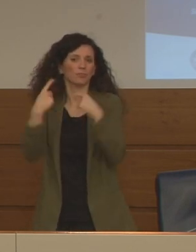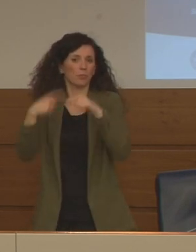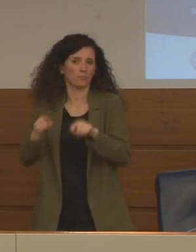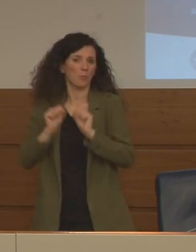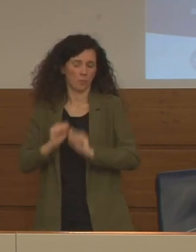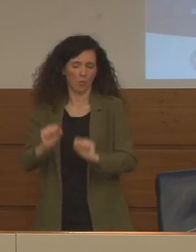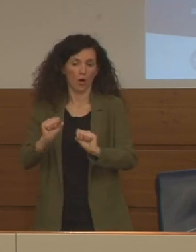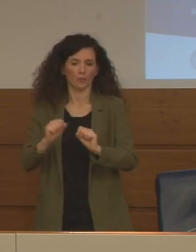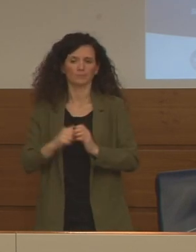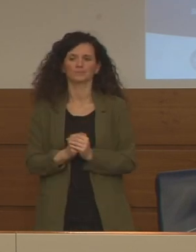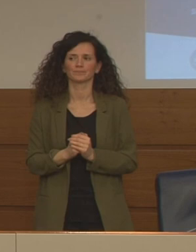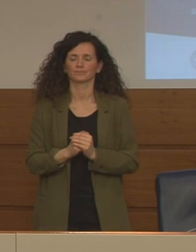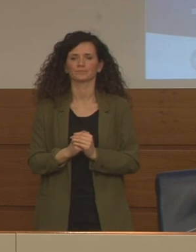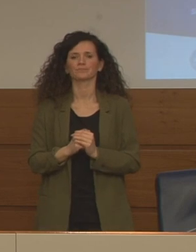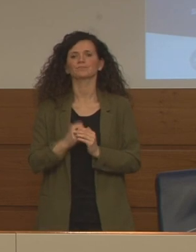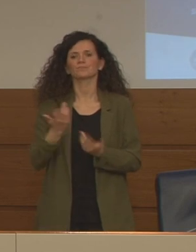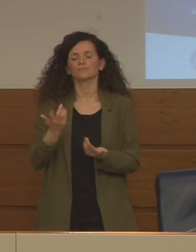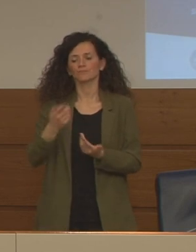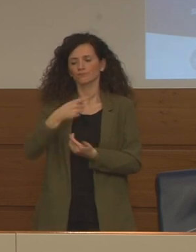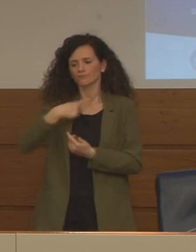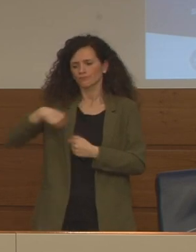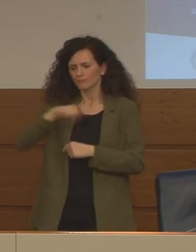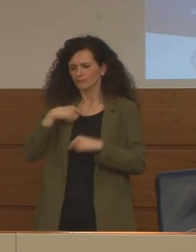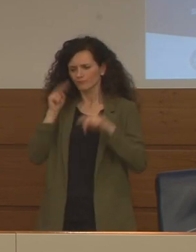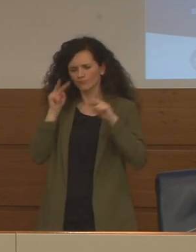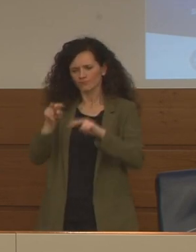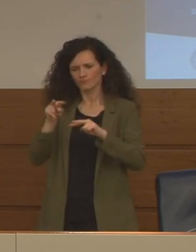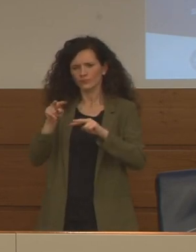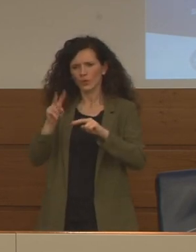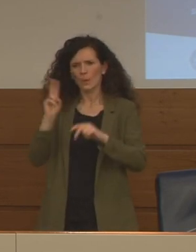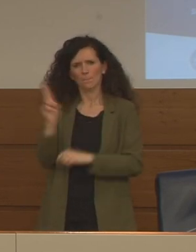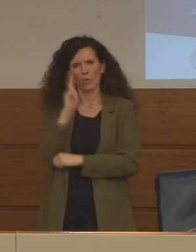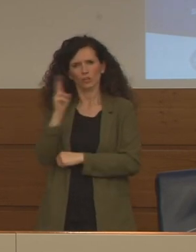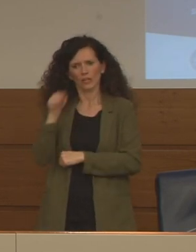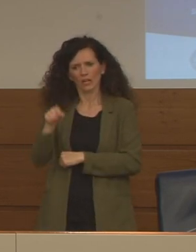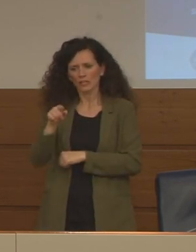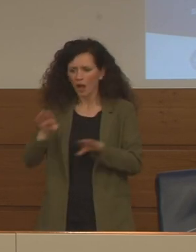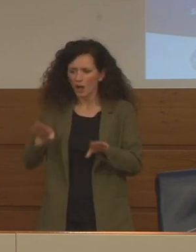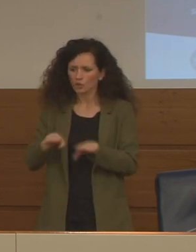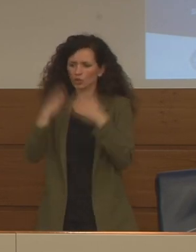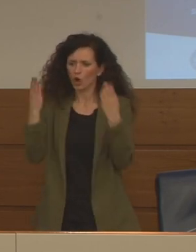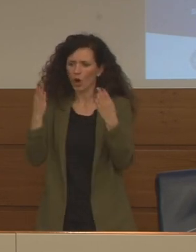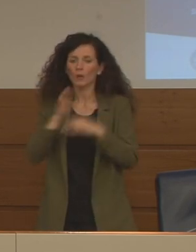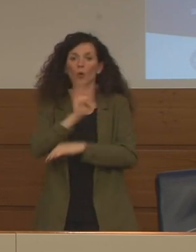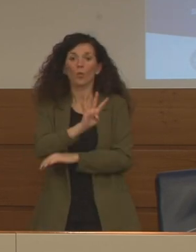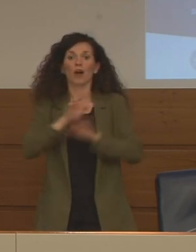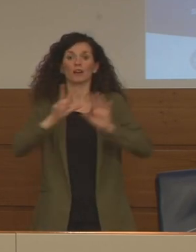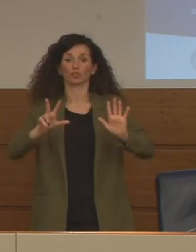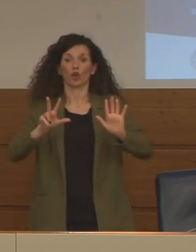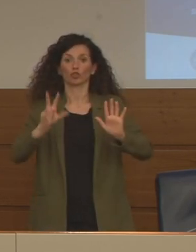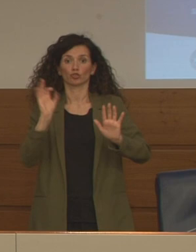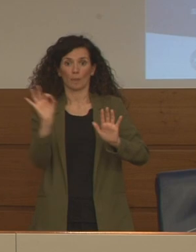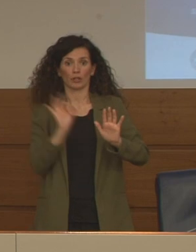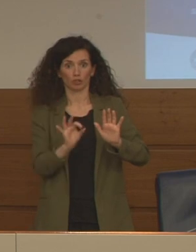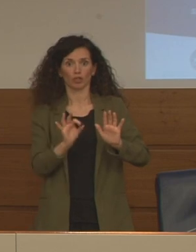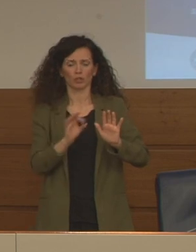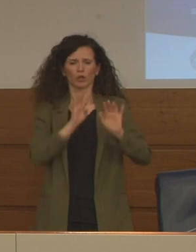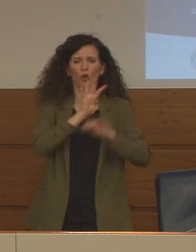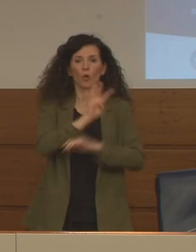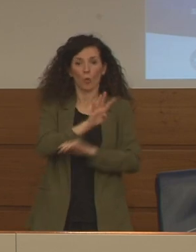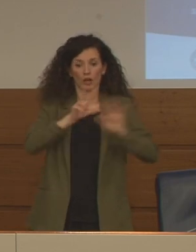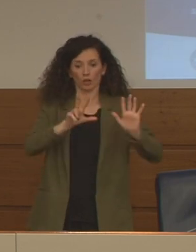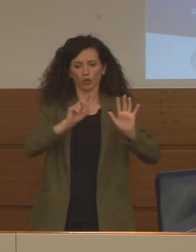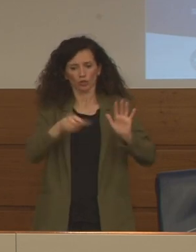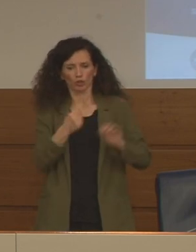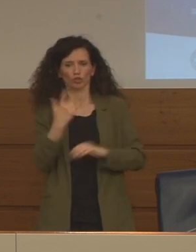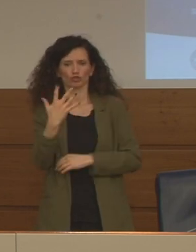analizzare la mortalità scopriamo che sostanzialmente il 48 per cento 48.5 per